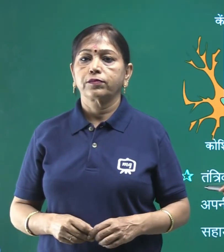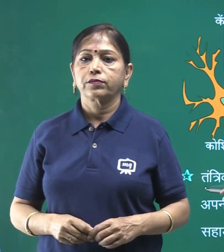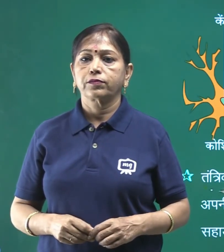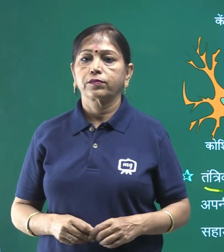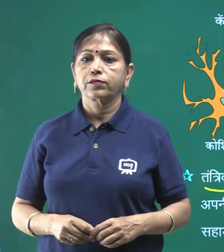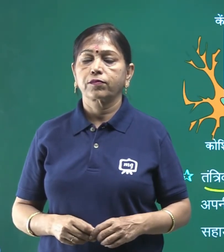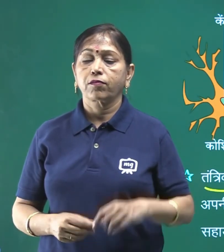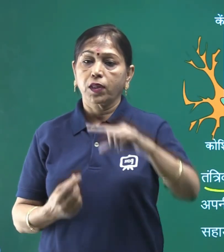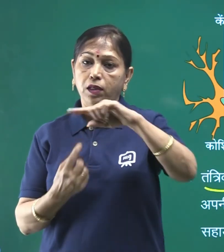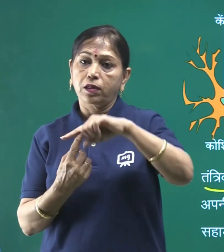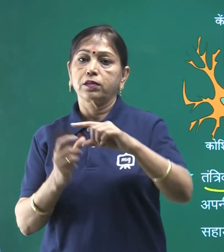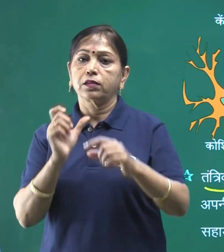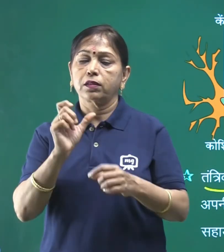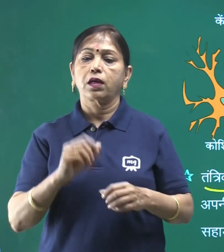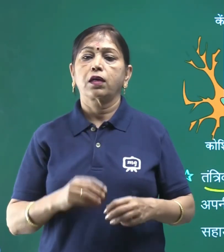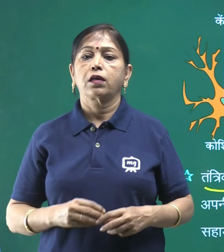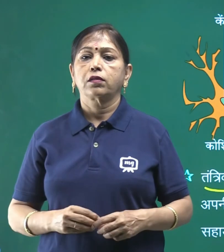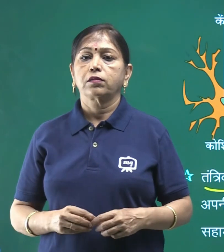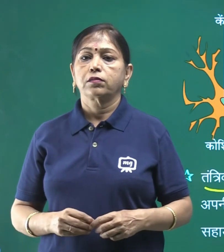तंत्रिका का